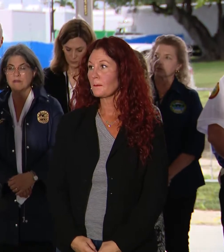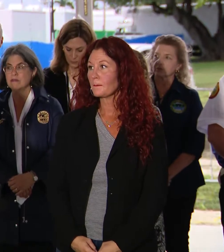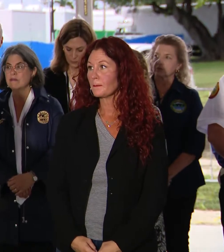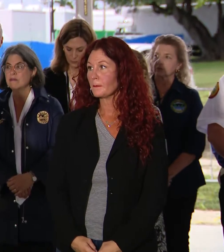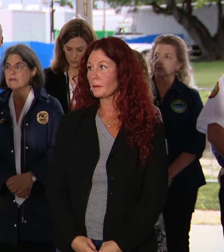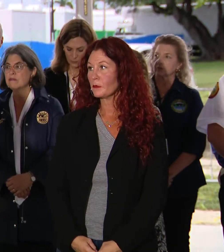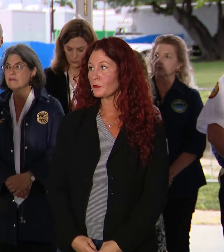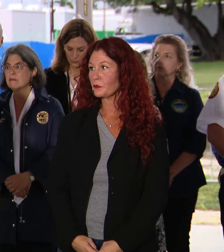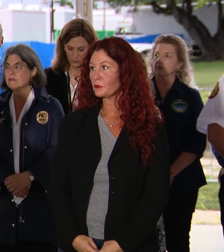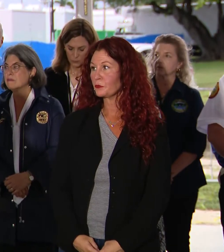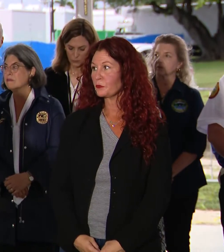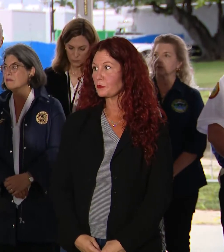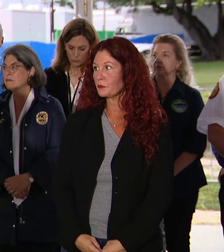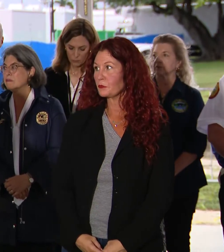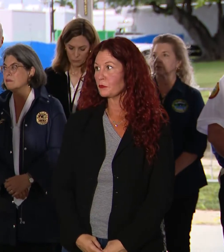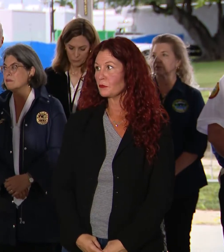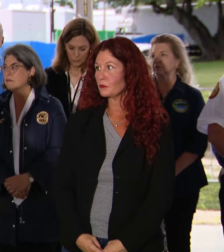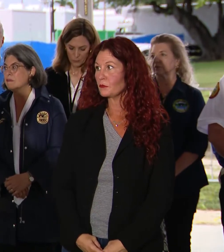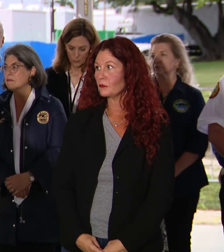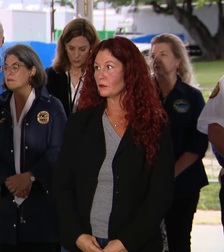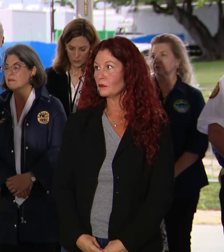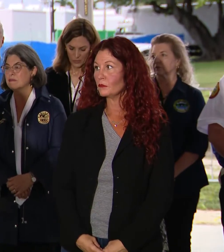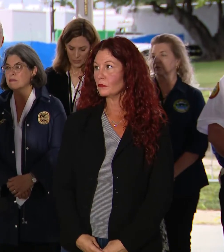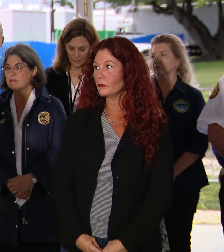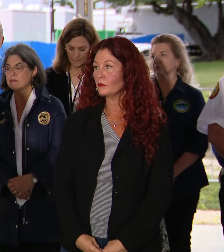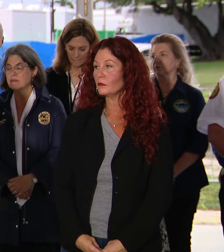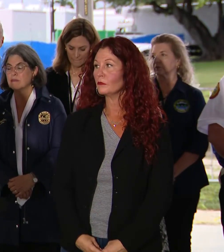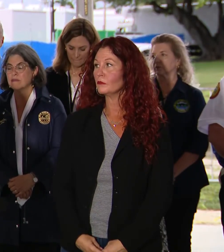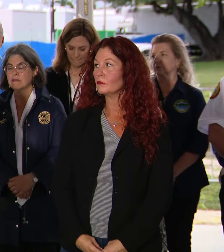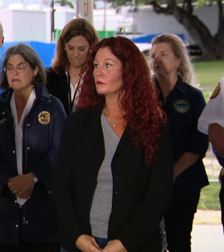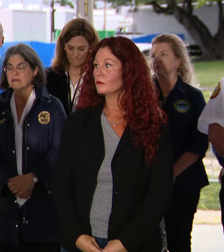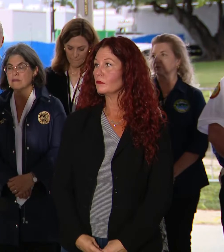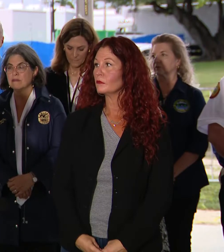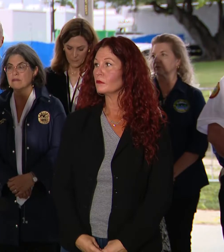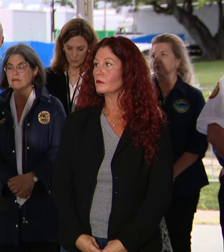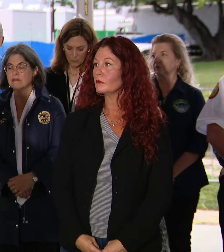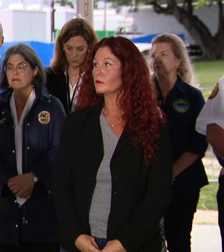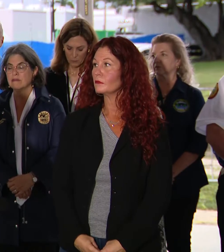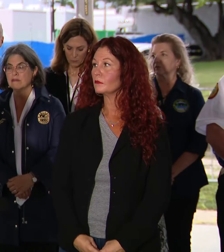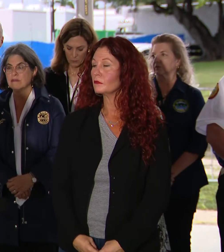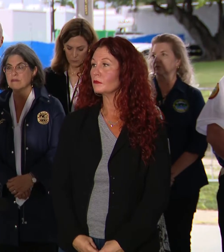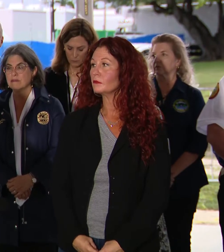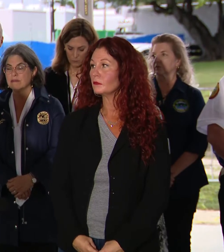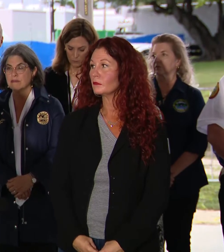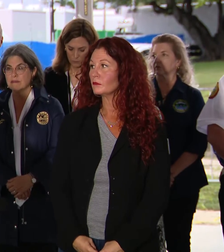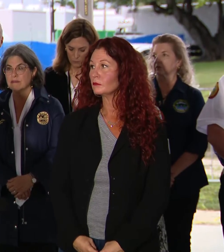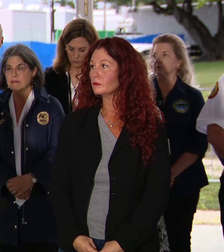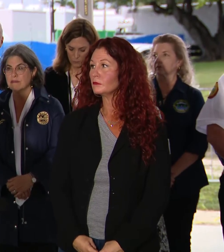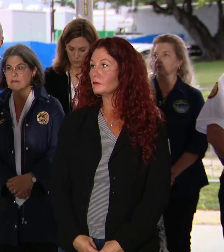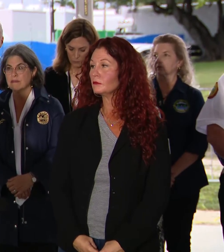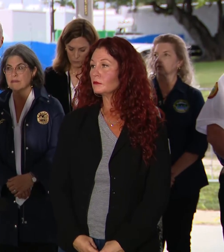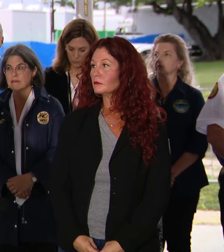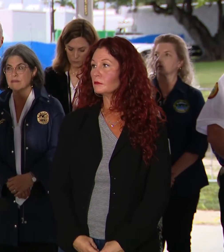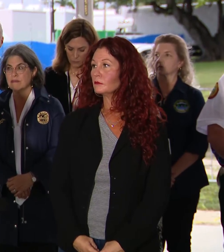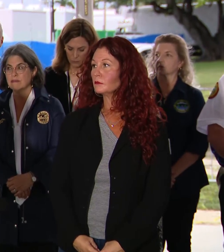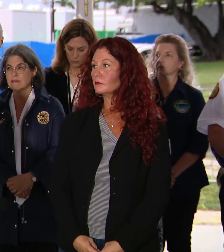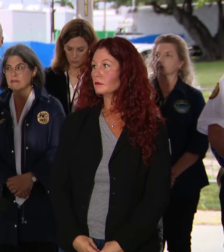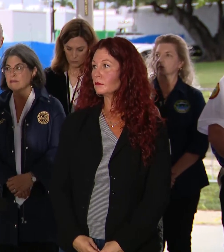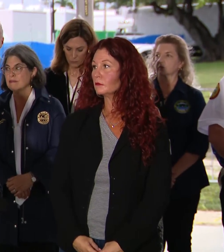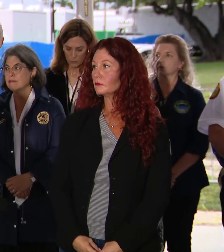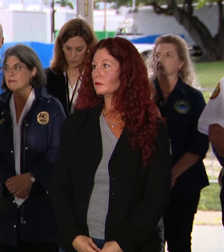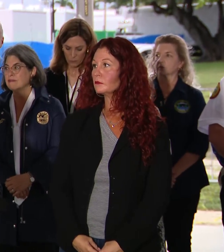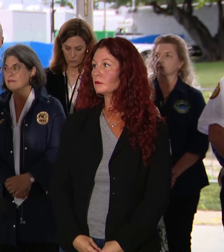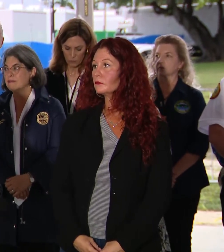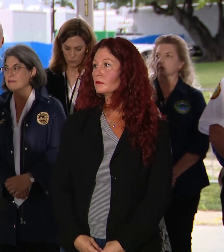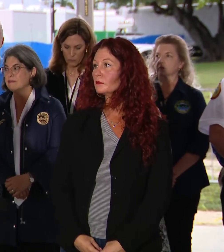descargar la aplicación Ready MDC o Ready MDC para mantenerse informado. Asegúrese de que